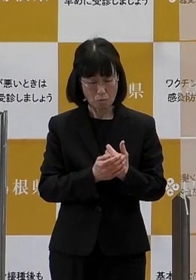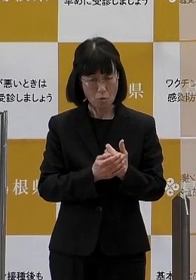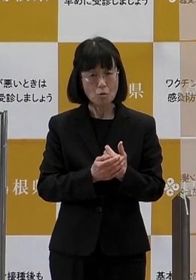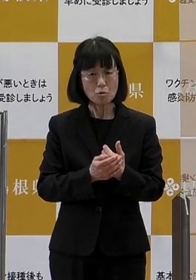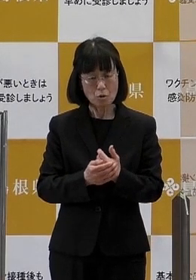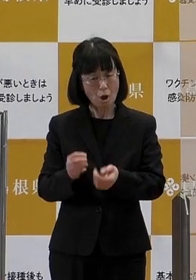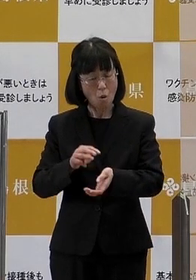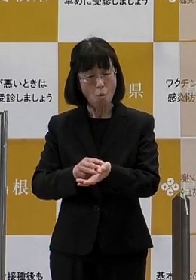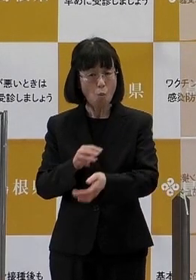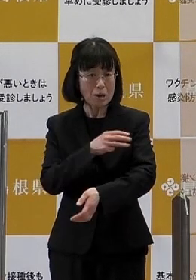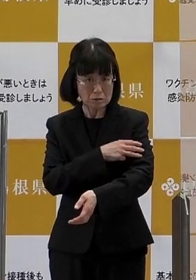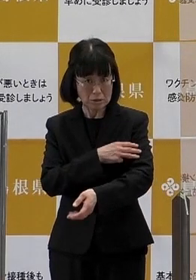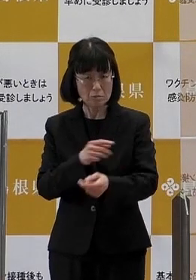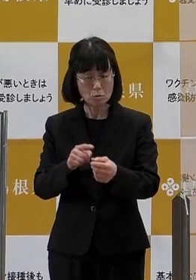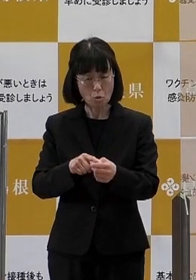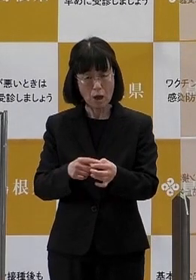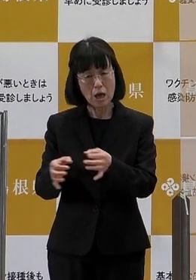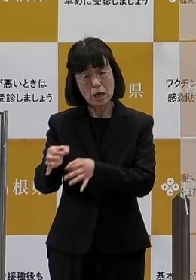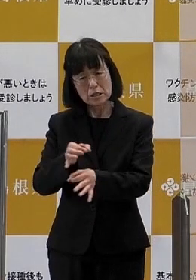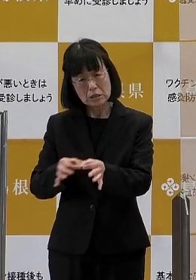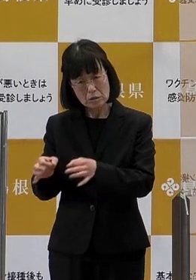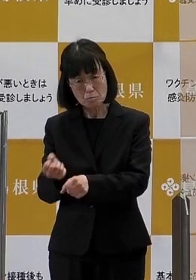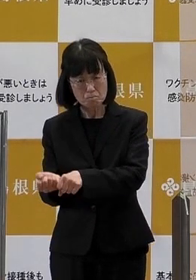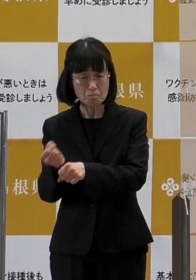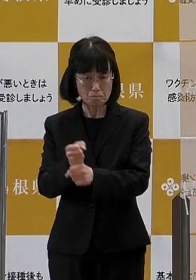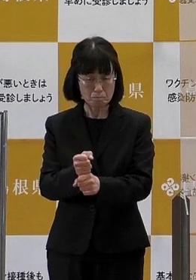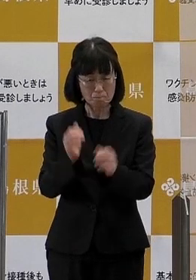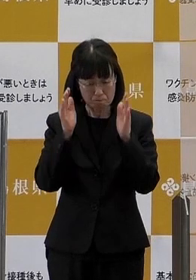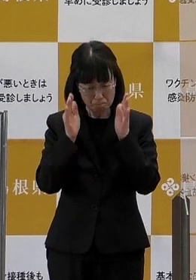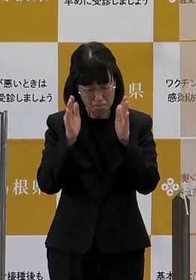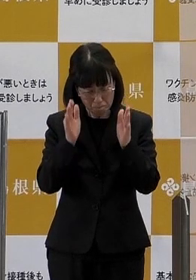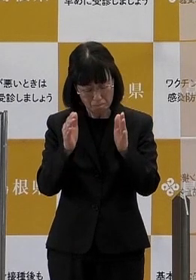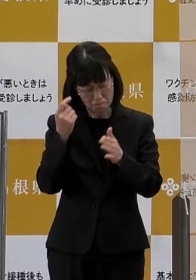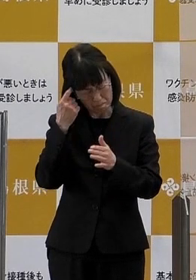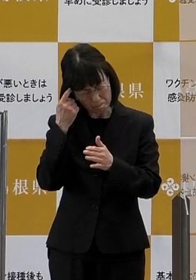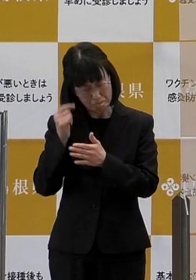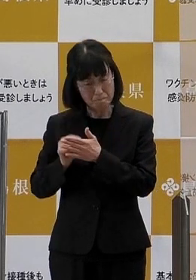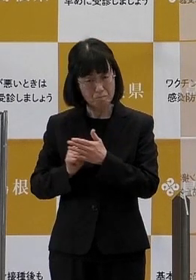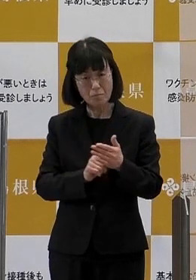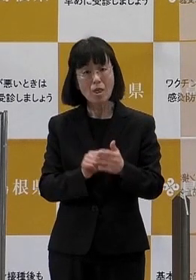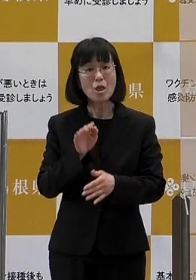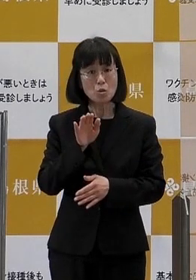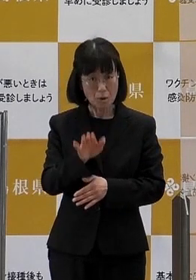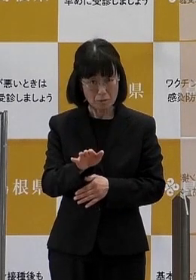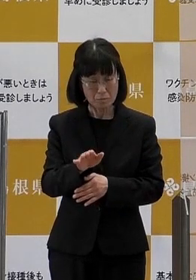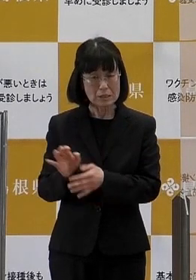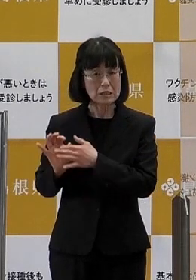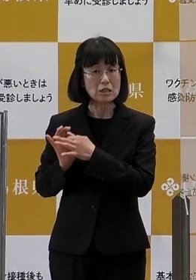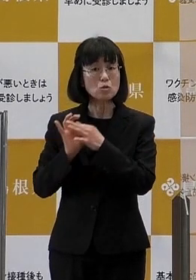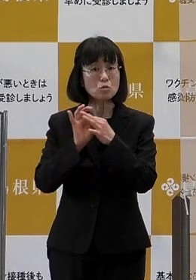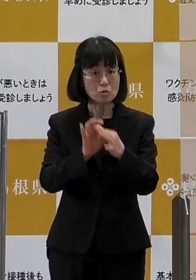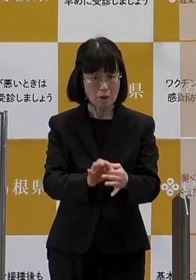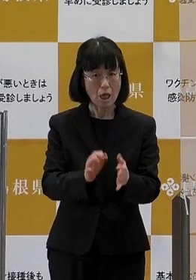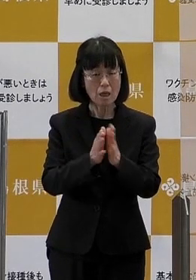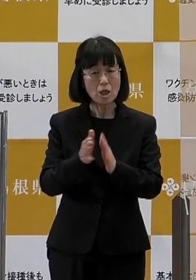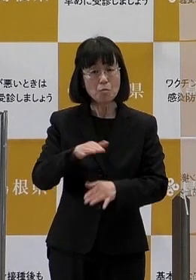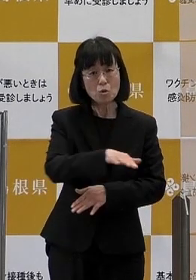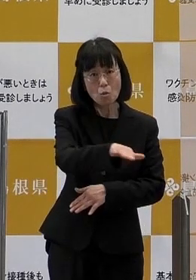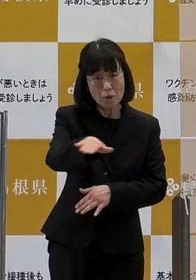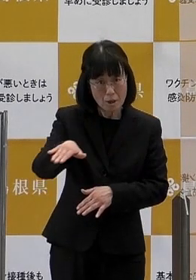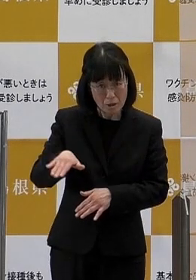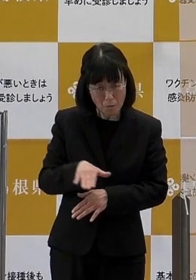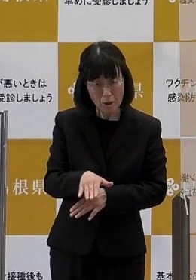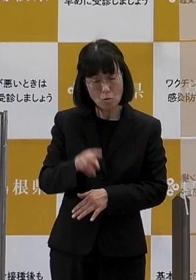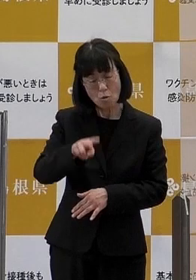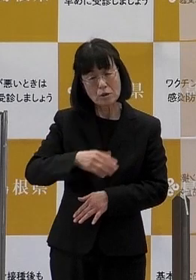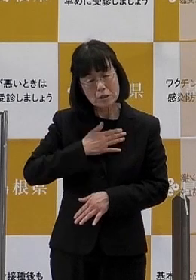進、地域経済の回復に全力で取り組んでいく考えでございますので、引き続き県民の皆様のご